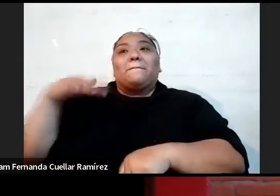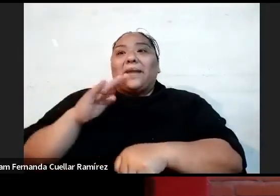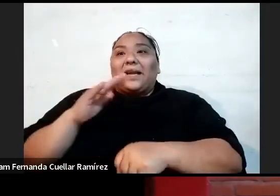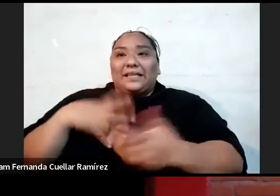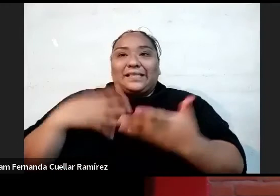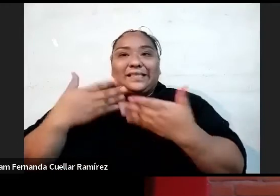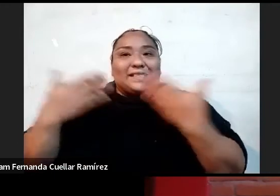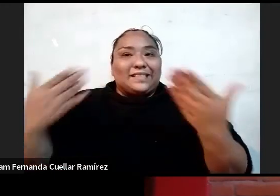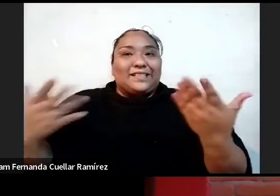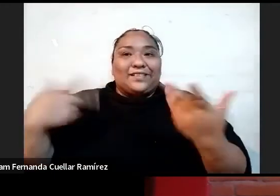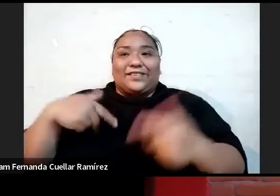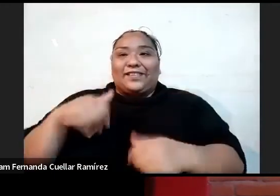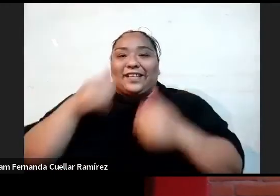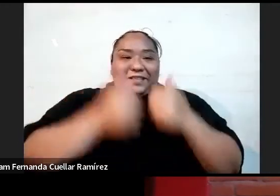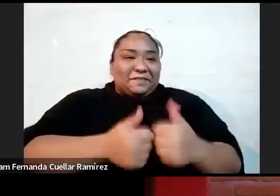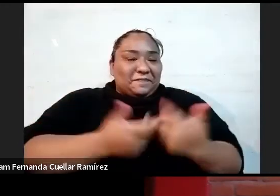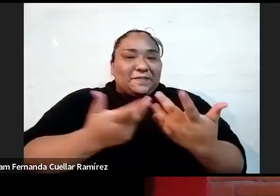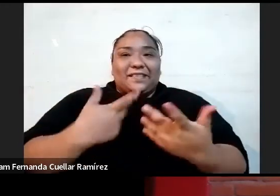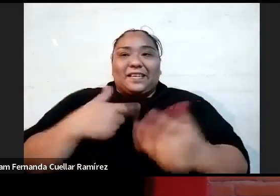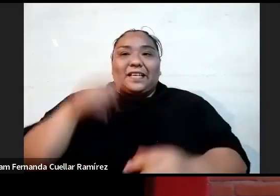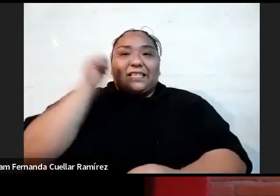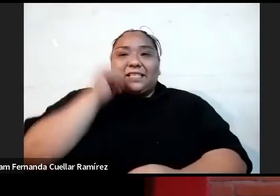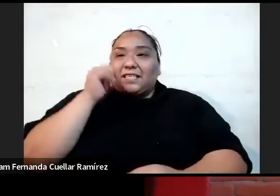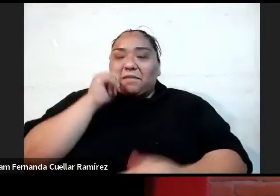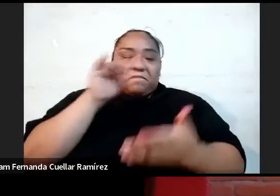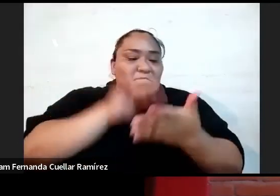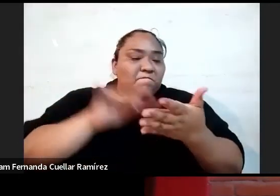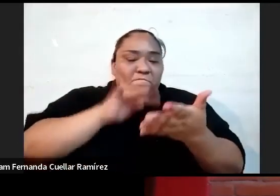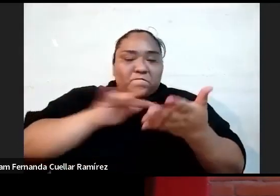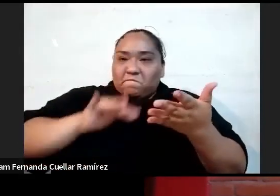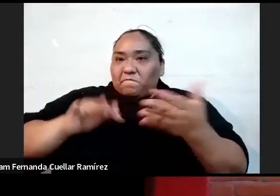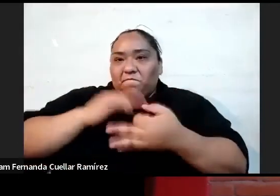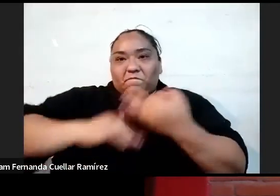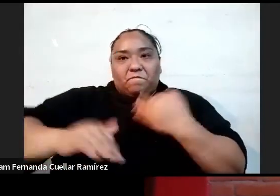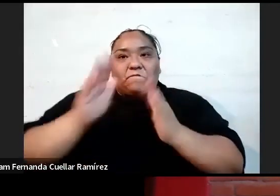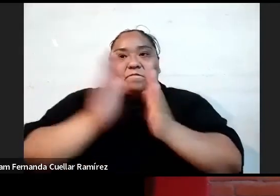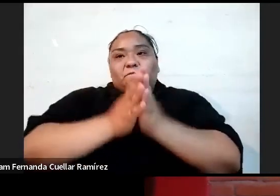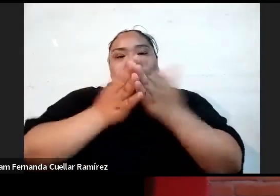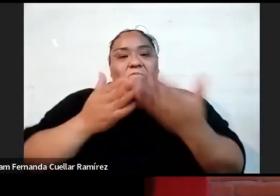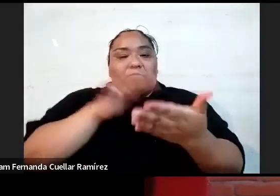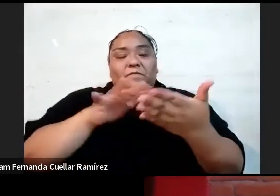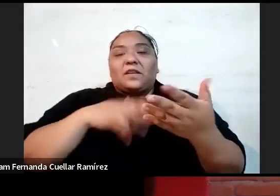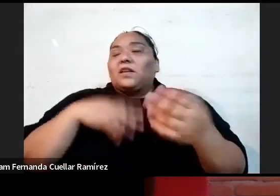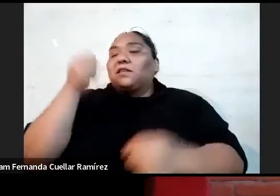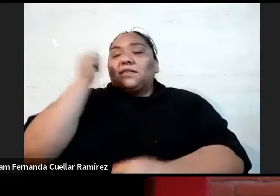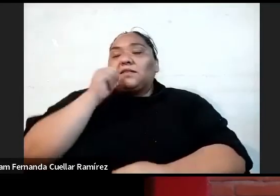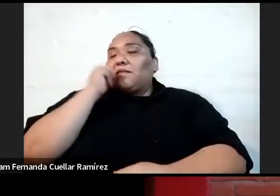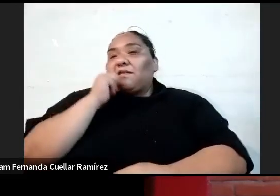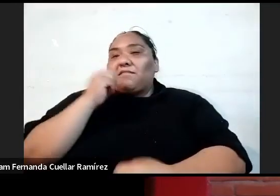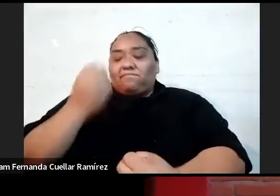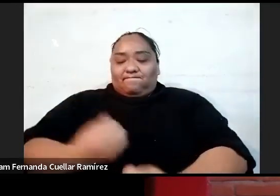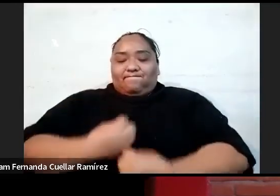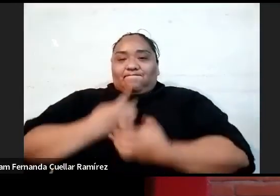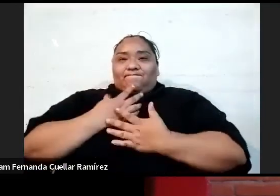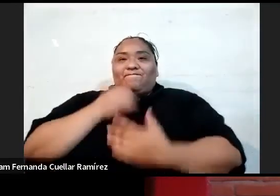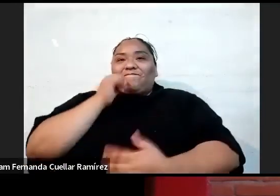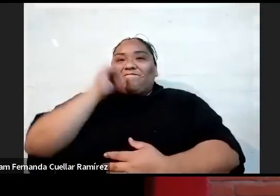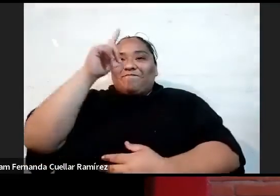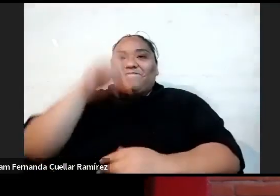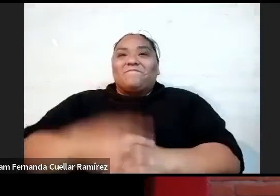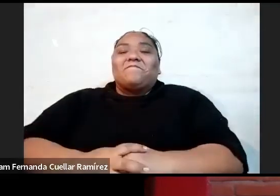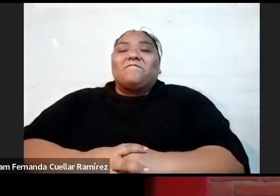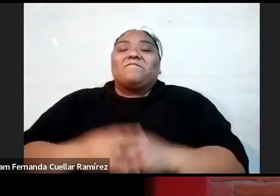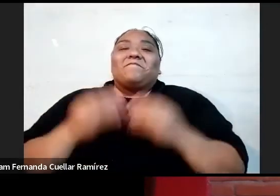estar. Imágenes y demás, las letras siempre alimentan. Y pues bueno, muchísimas